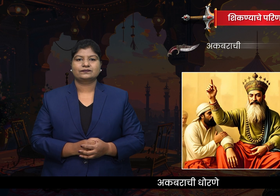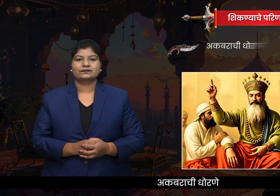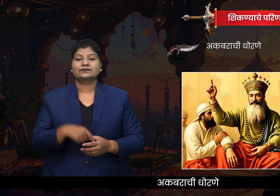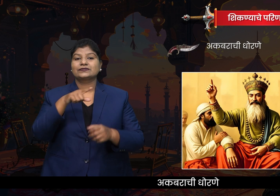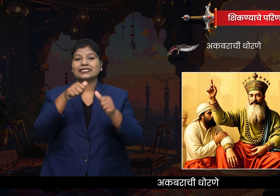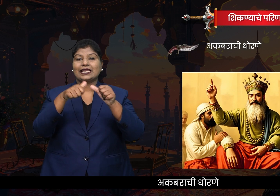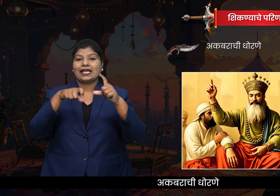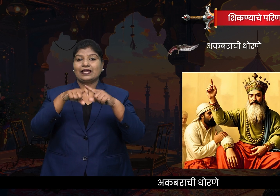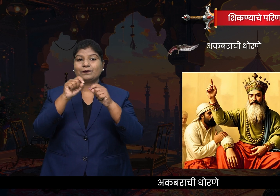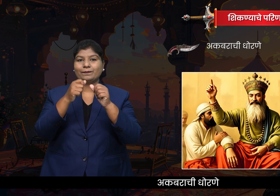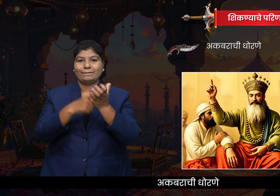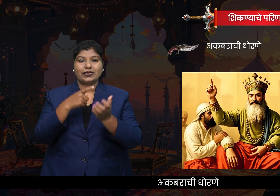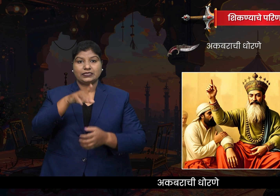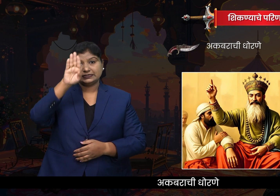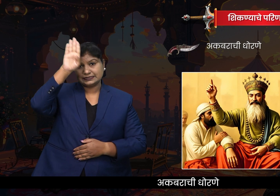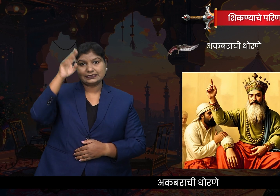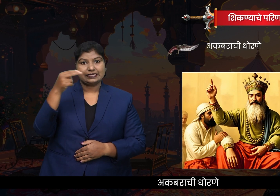अकबराची धोरणे.